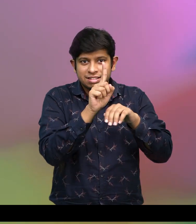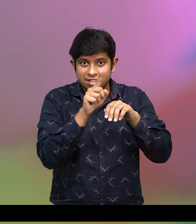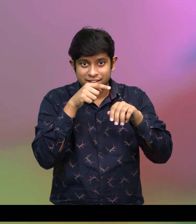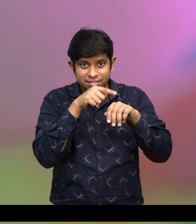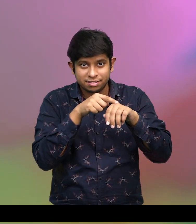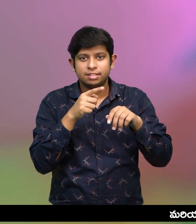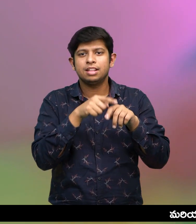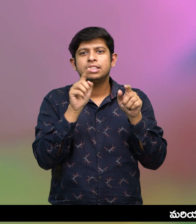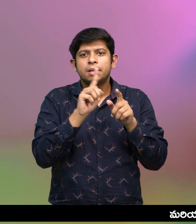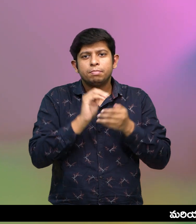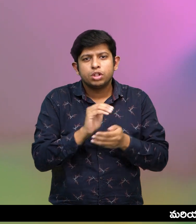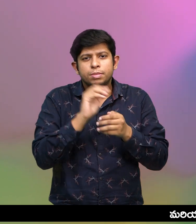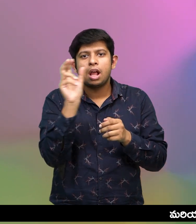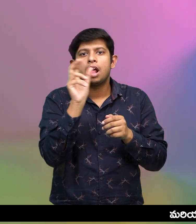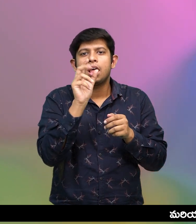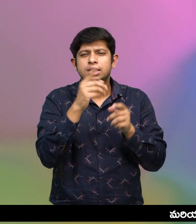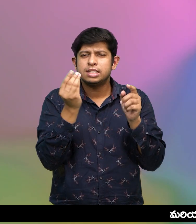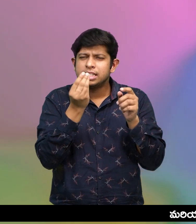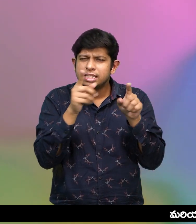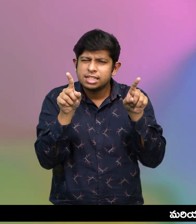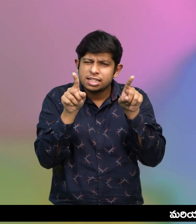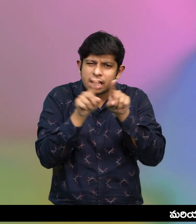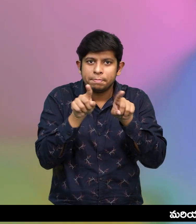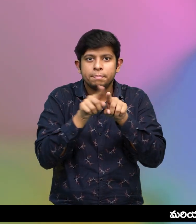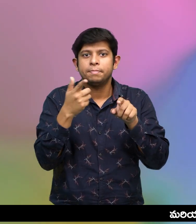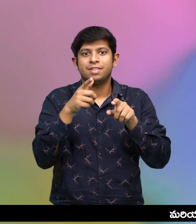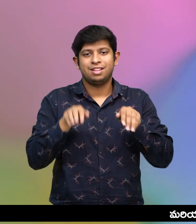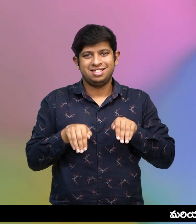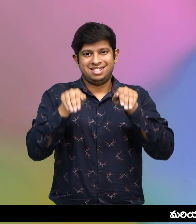పెడతాయి మరియు కొన్ని కంగారూలు వంటివి